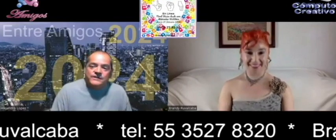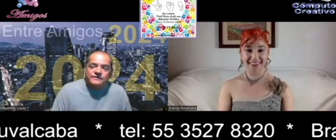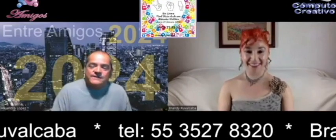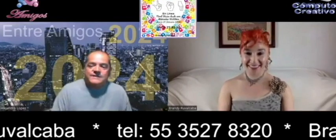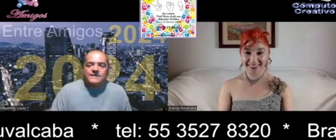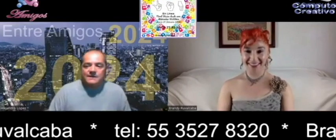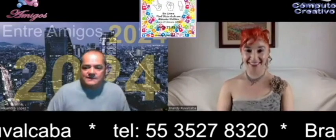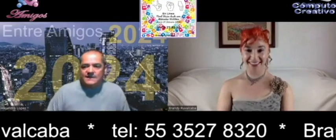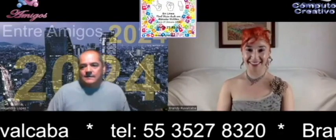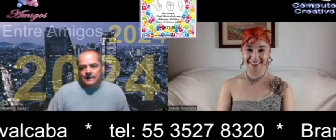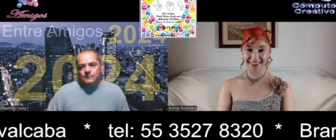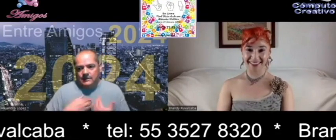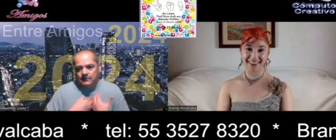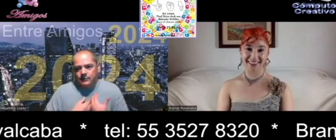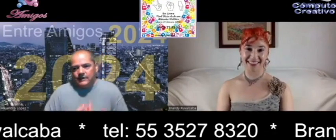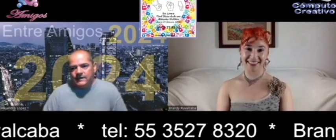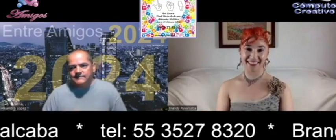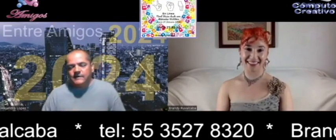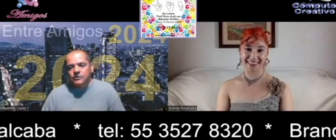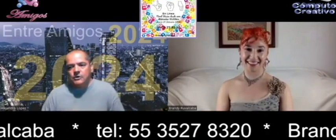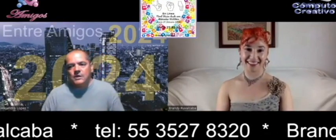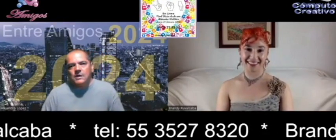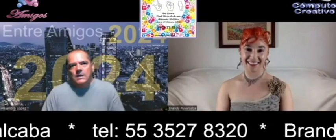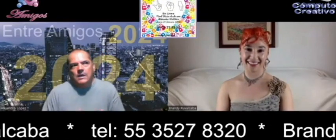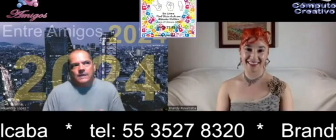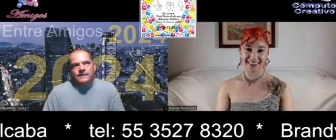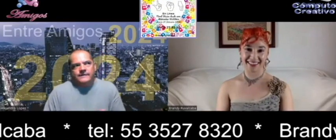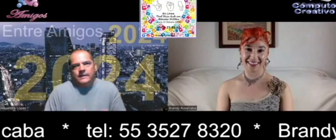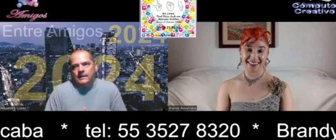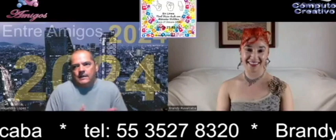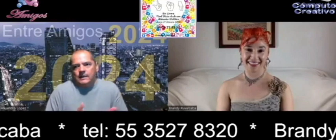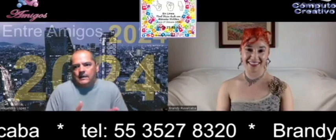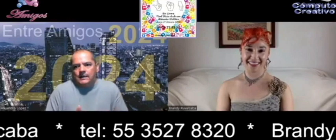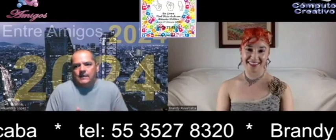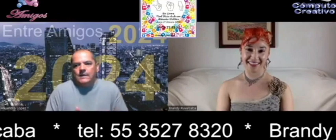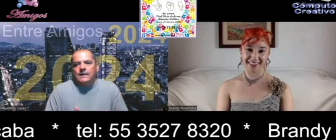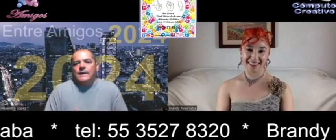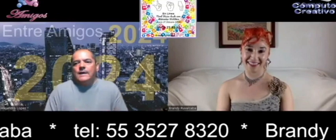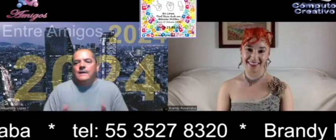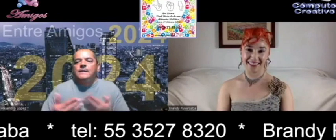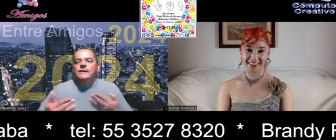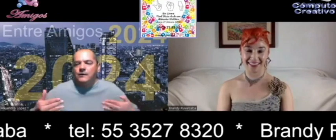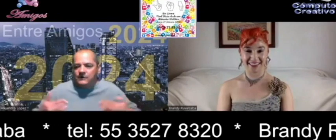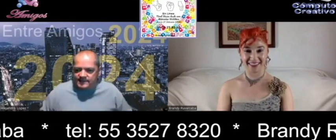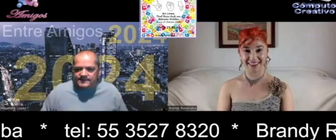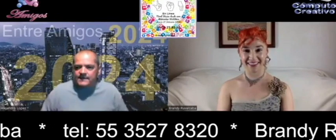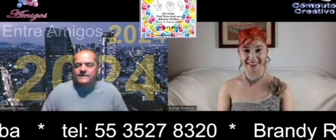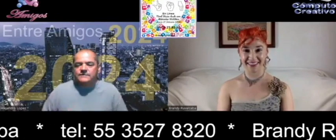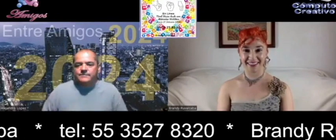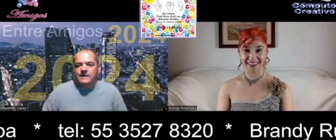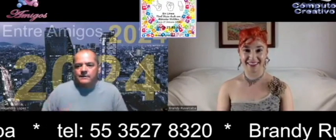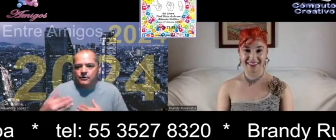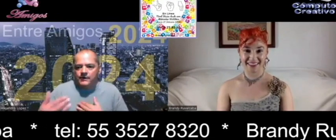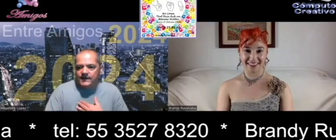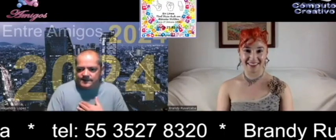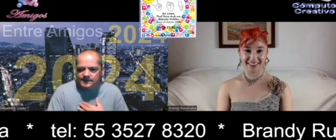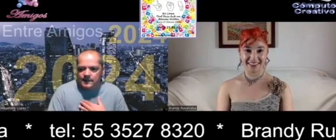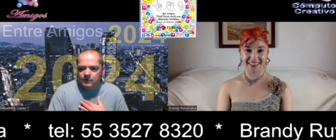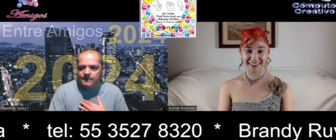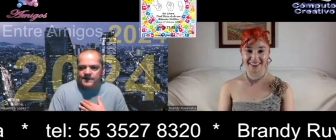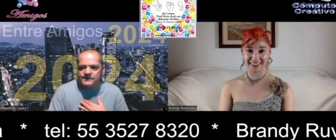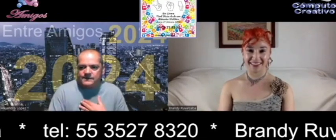Entonces, muchas veces se basan en, por ejemplo, en el español, este, en nuestras raíces para